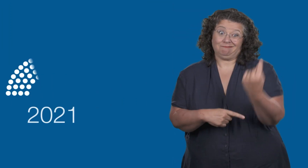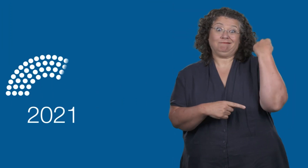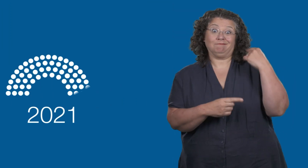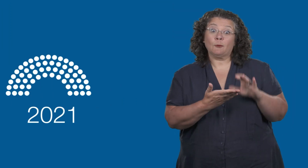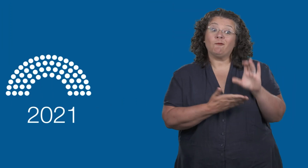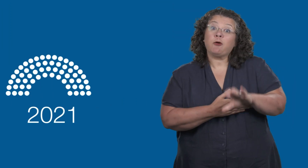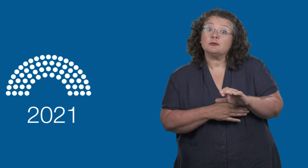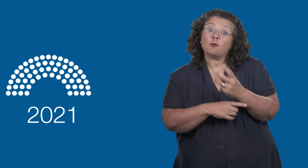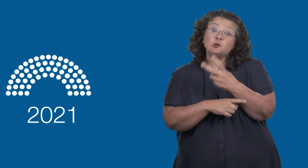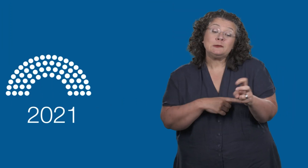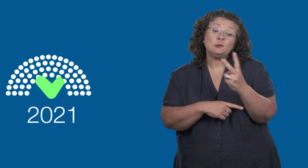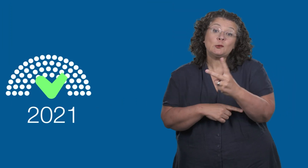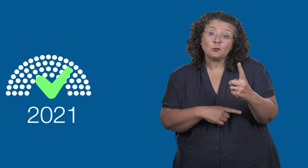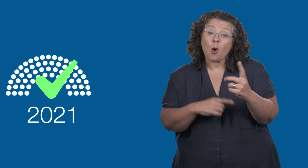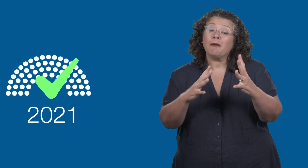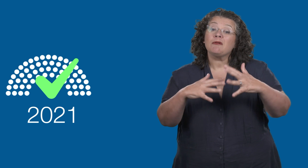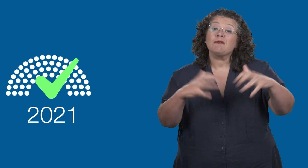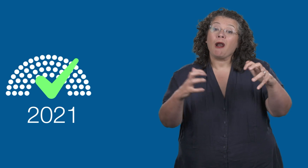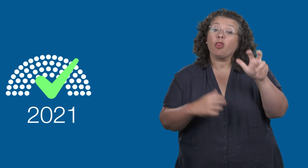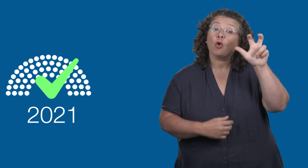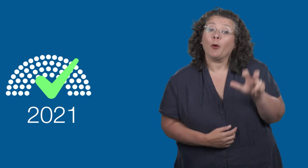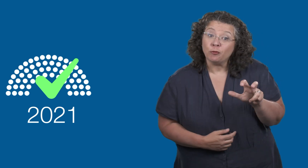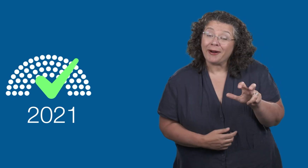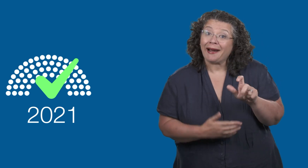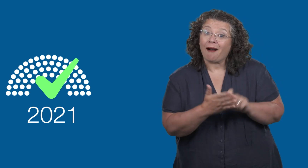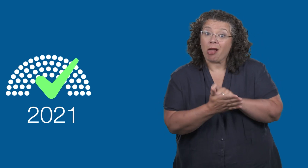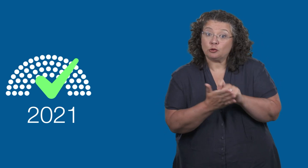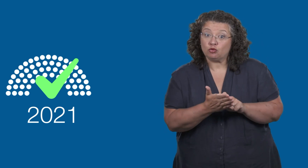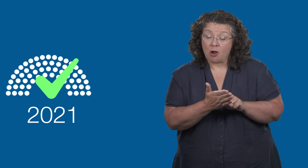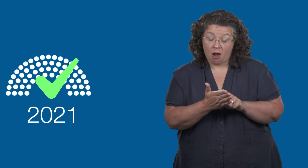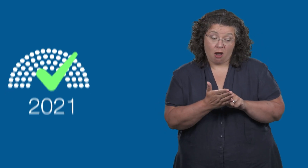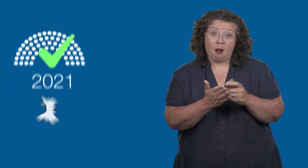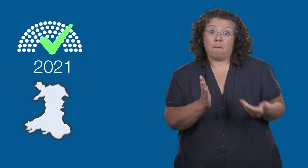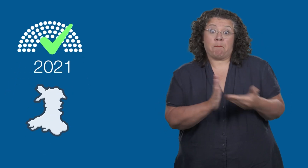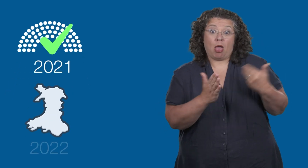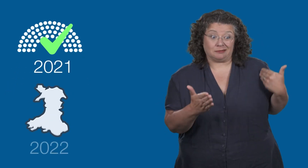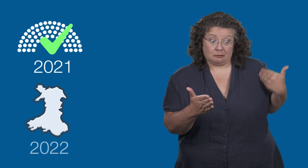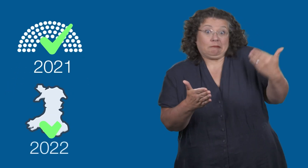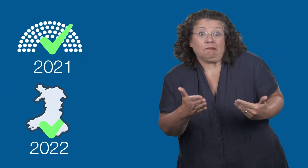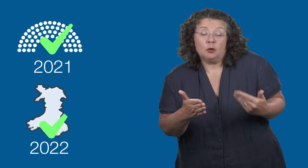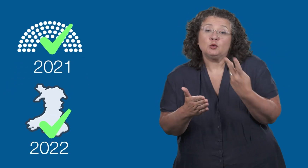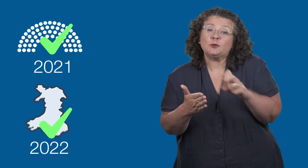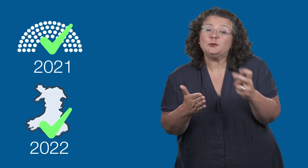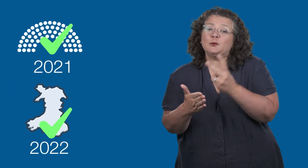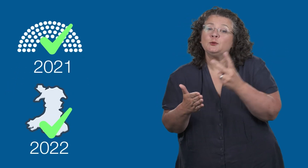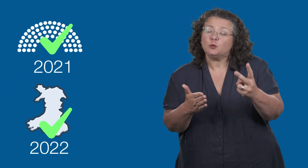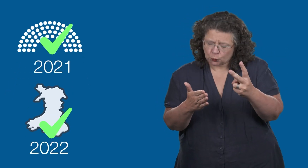Yn dilyn lansio'r Cronfa yn llwyddiannus ar gyfer etholiad Senedd Cymru 2021.